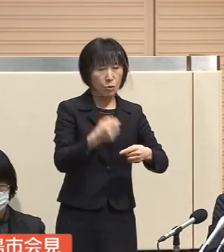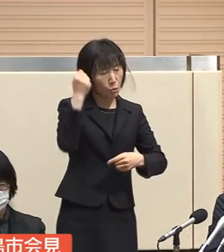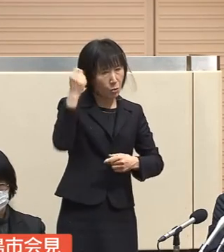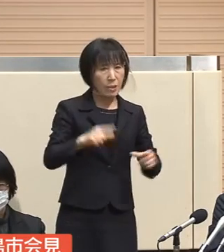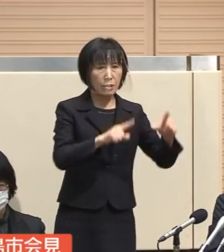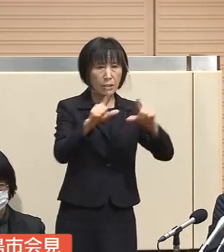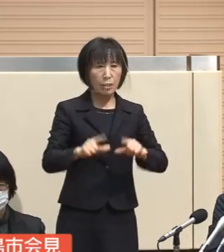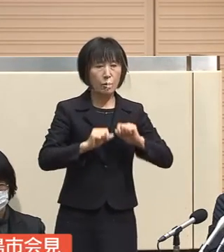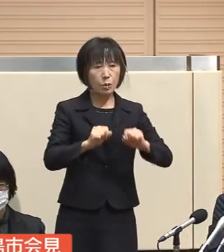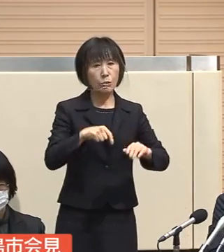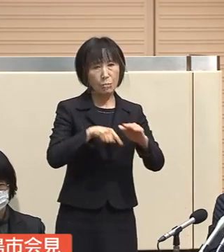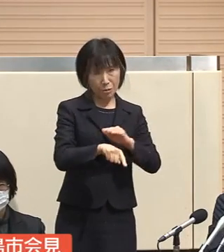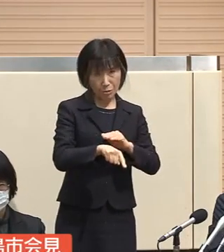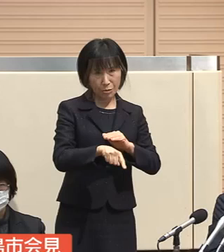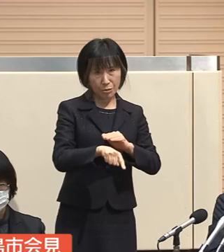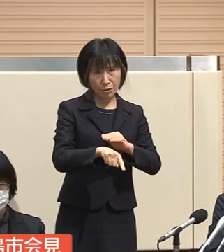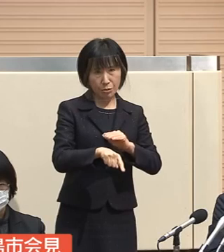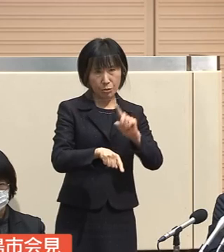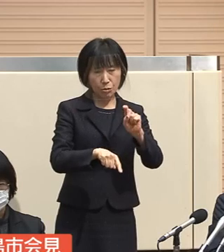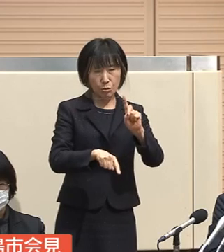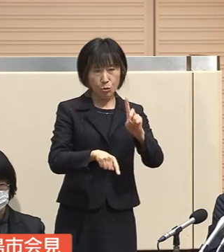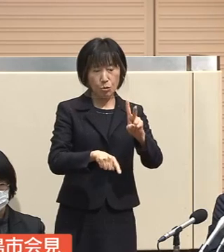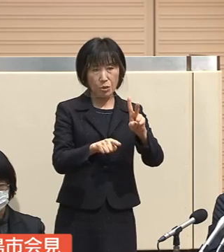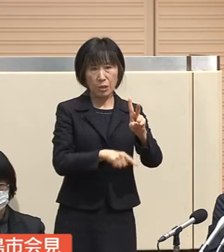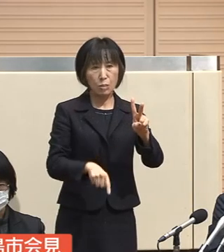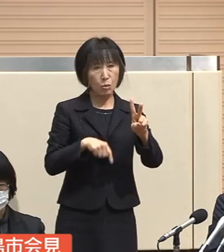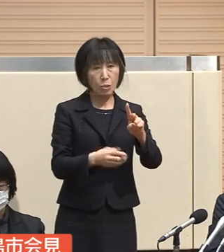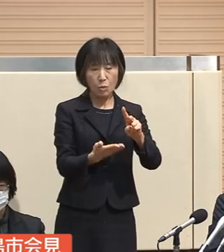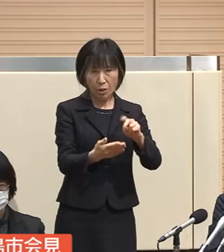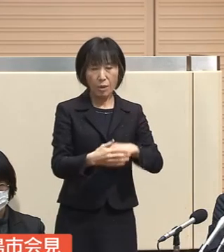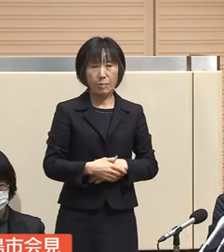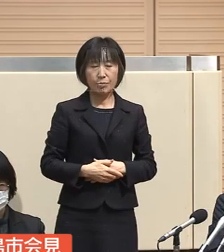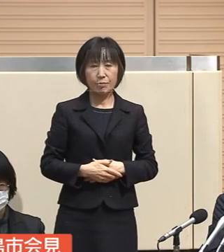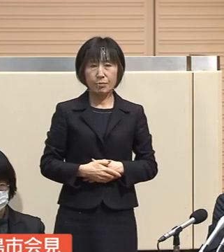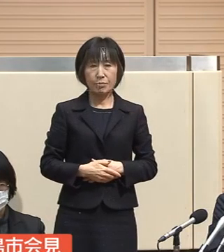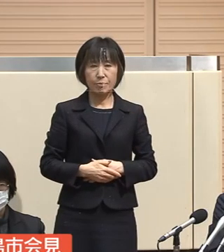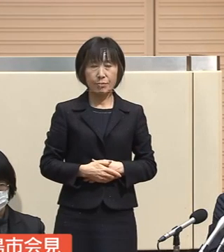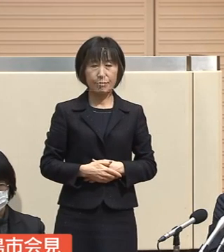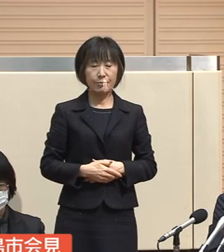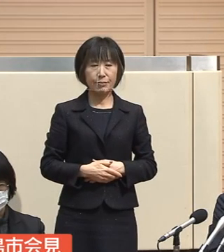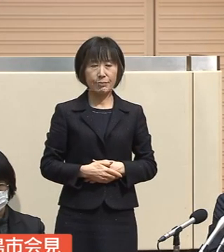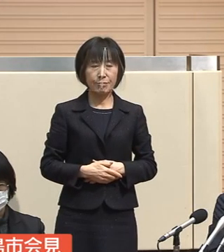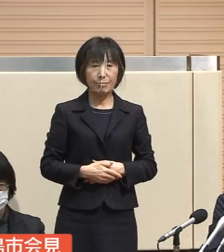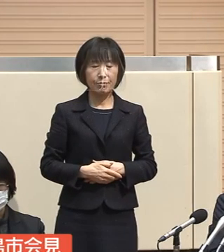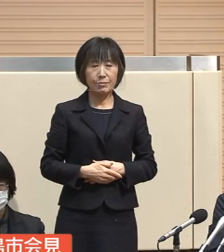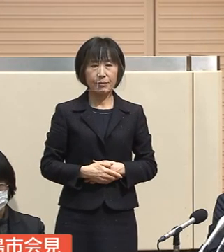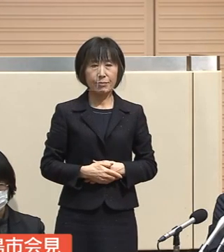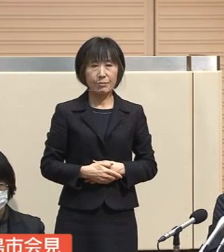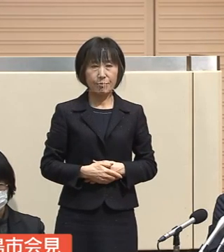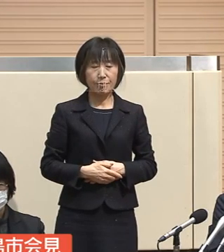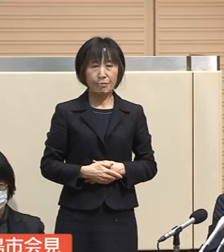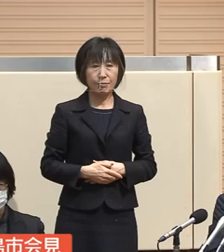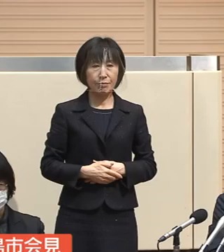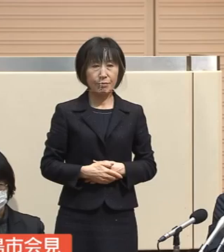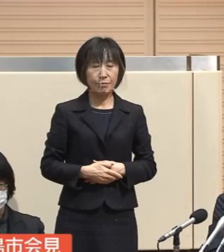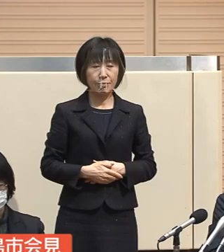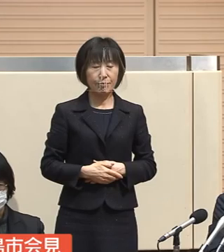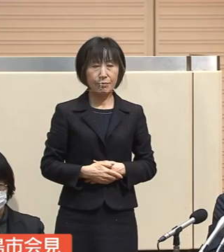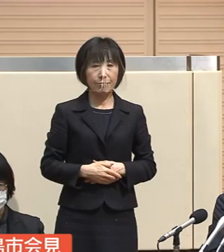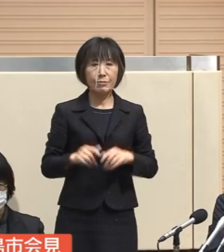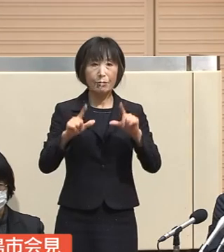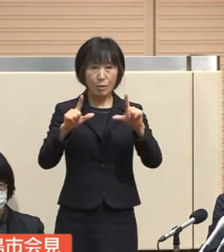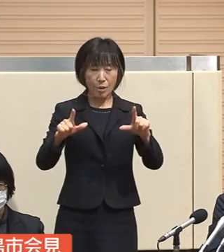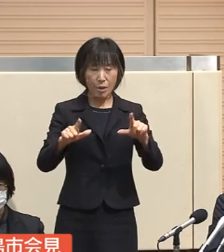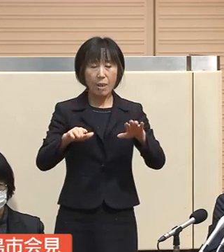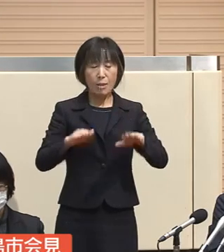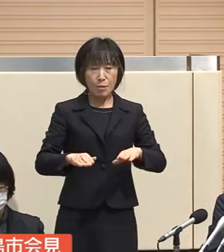が12人いらっしゃるということで、全員人数が 12人で、今ですね、入